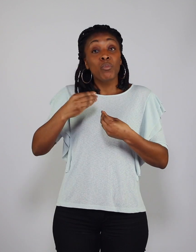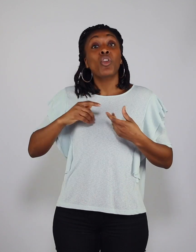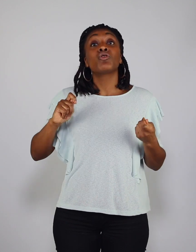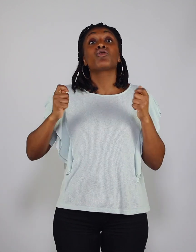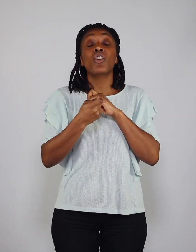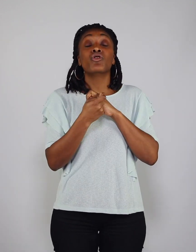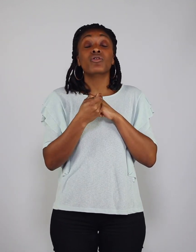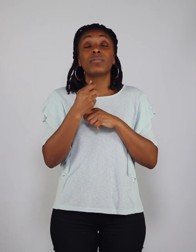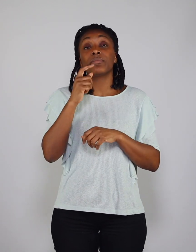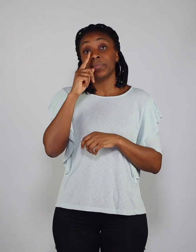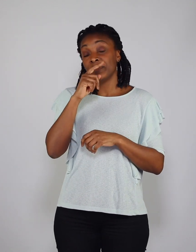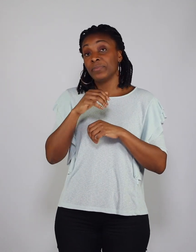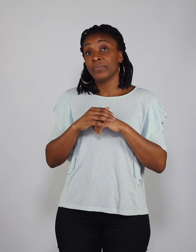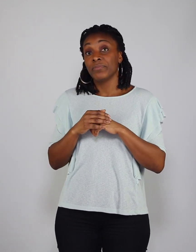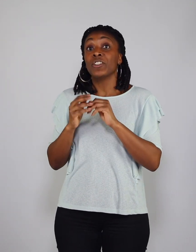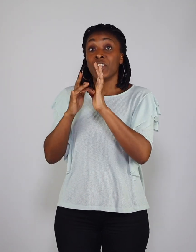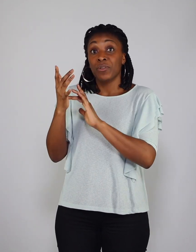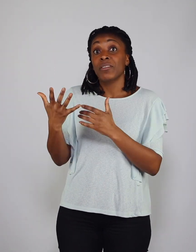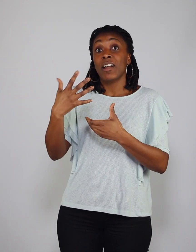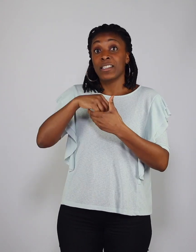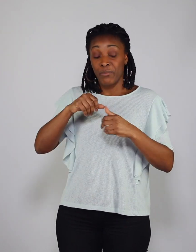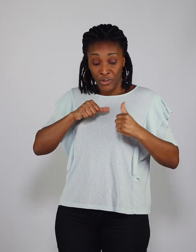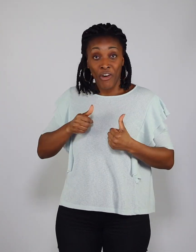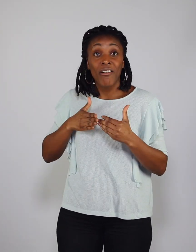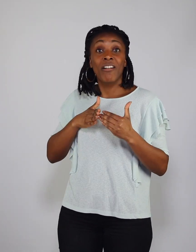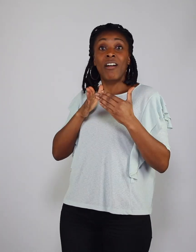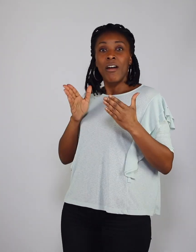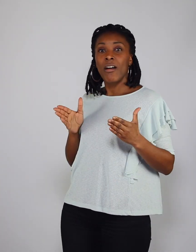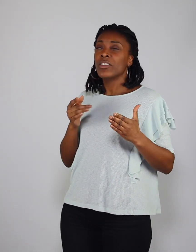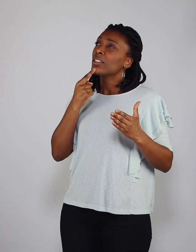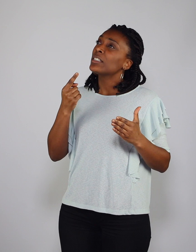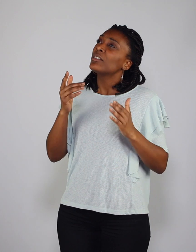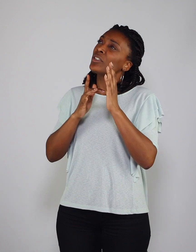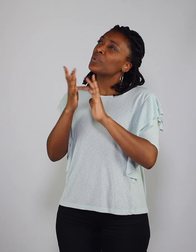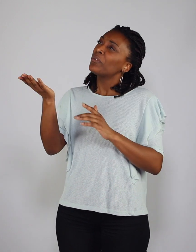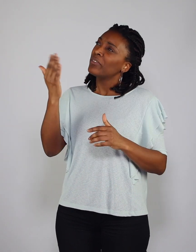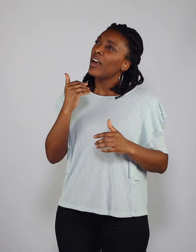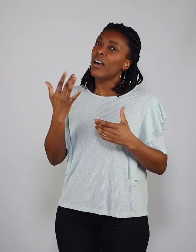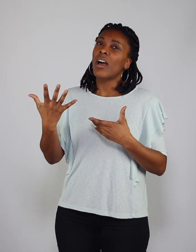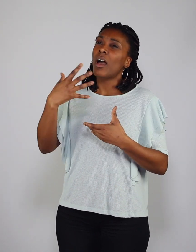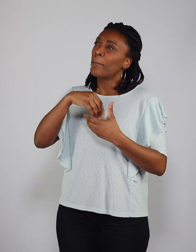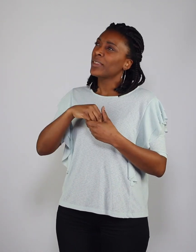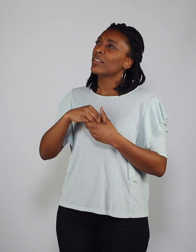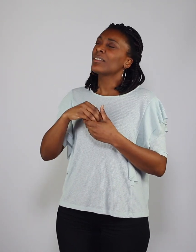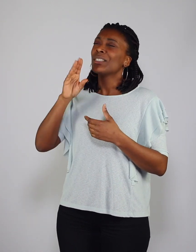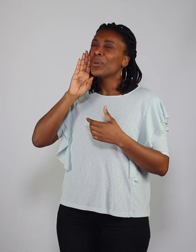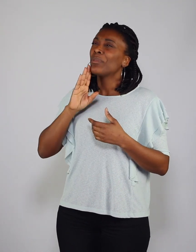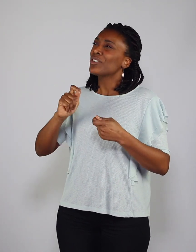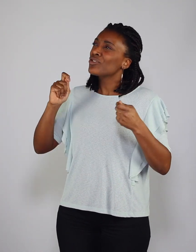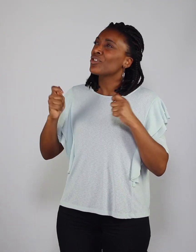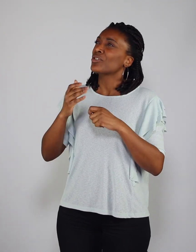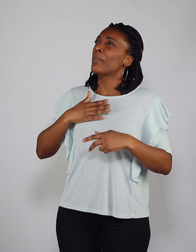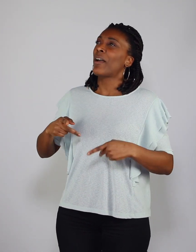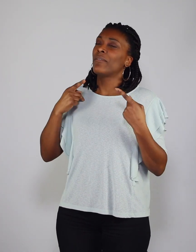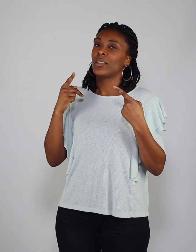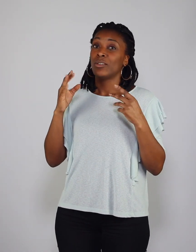il peut changer quelque chose. Et donc j'ai été accepter Jésus, j'ai ouvert la porte de mon cœur, je lui ai dit, habite dans mon cœur, fais quelque chose, change ma